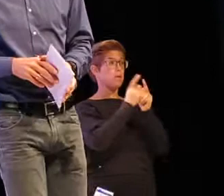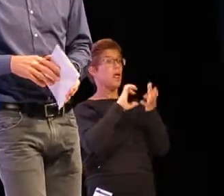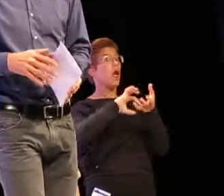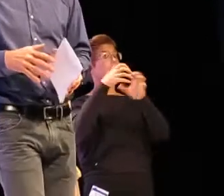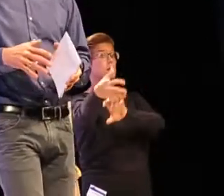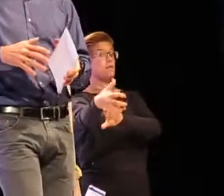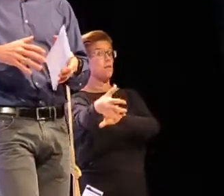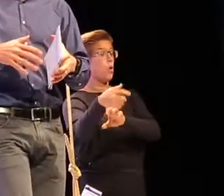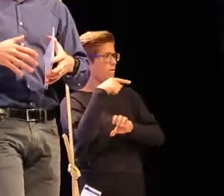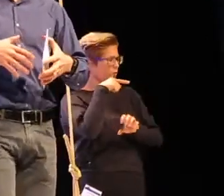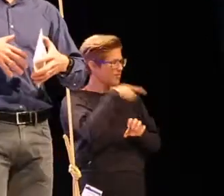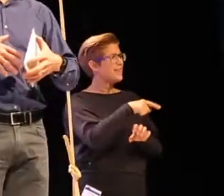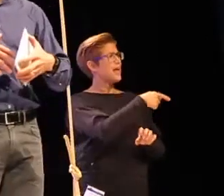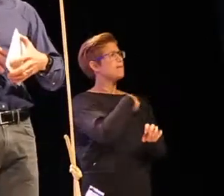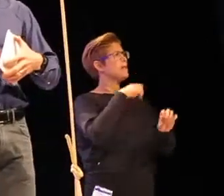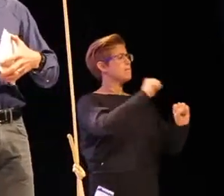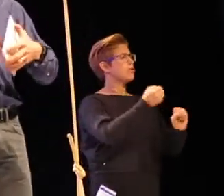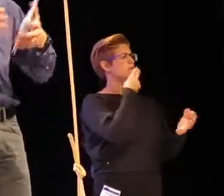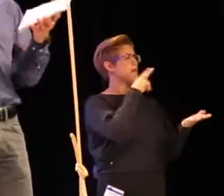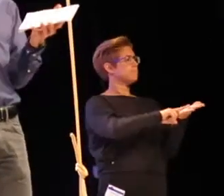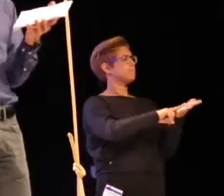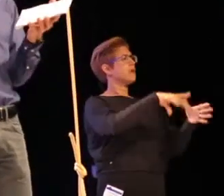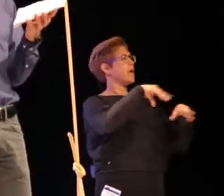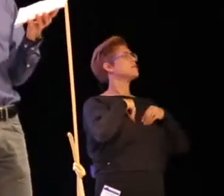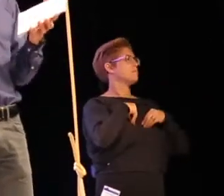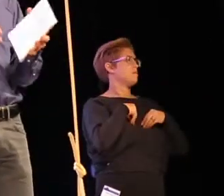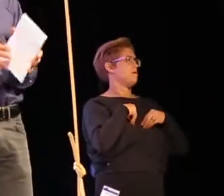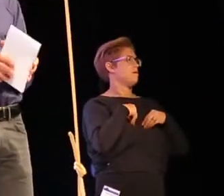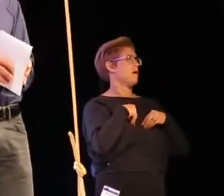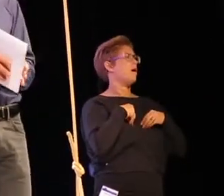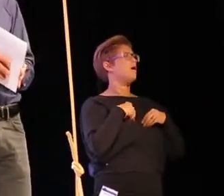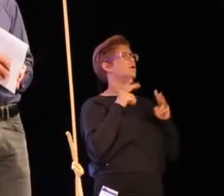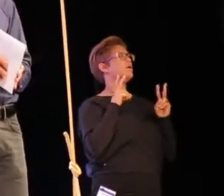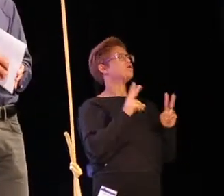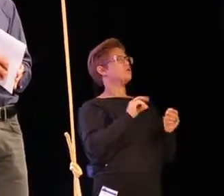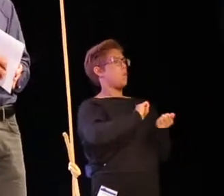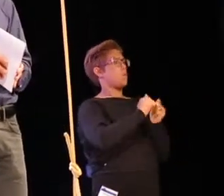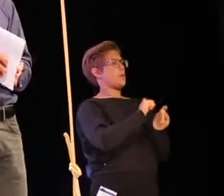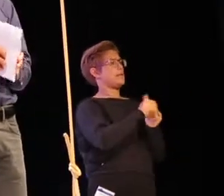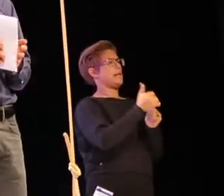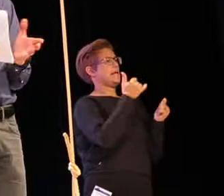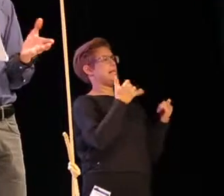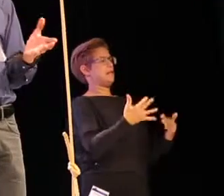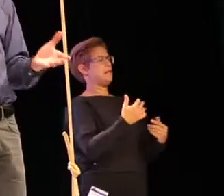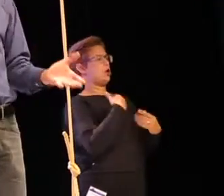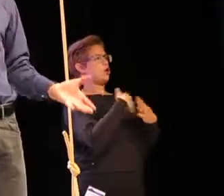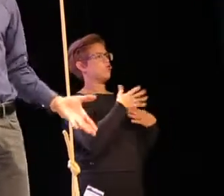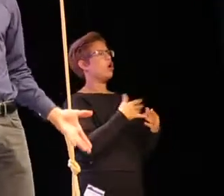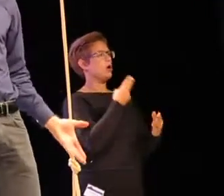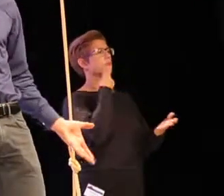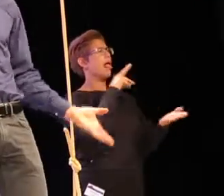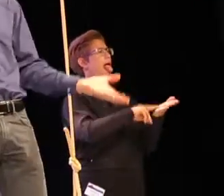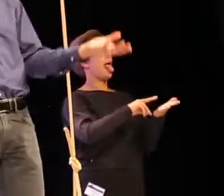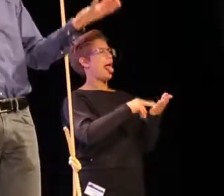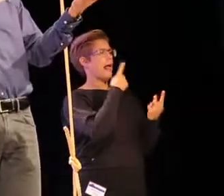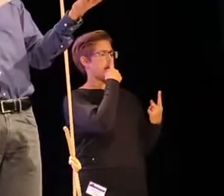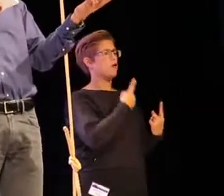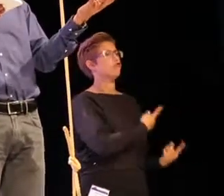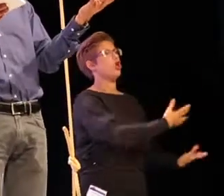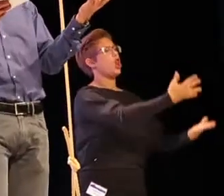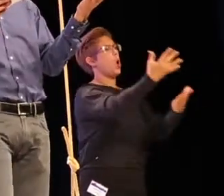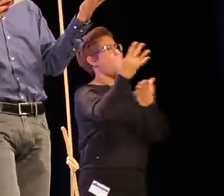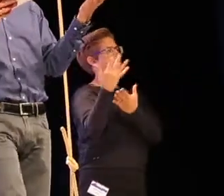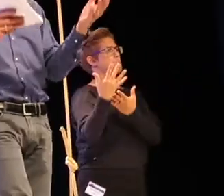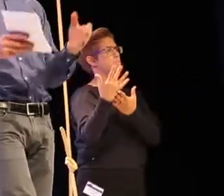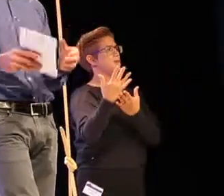möjligheterna. Och i och med att det är så våra politiska ledare allt mer ser diskussionen, så tror jag att trycket